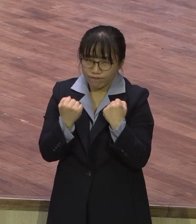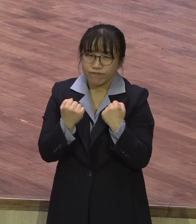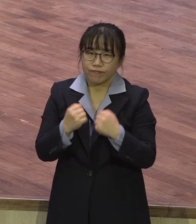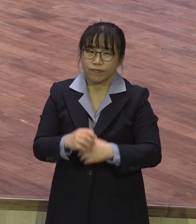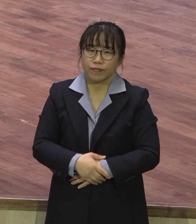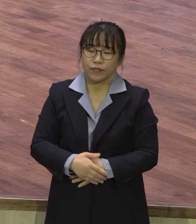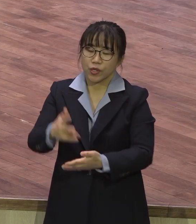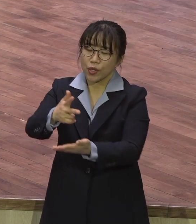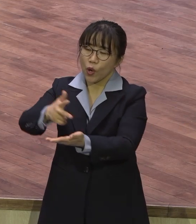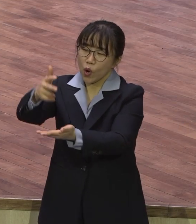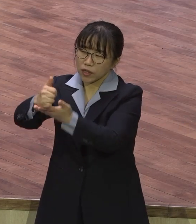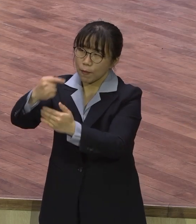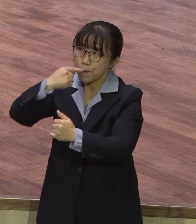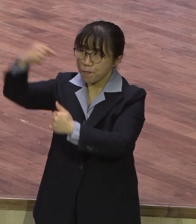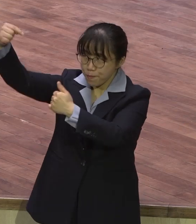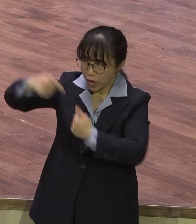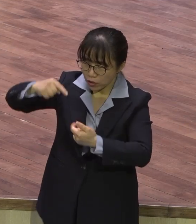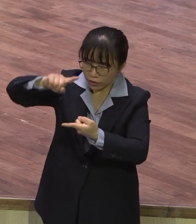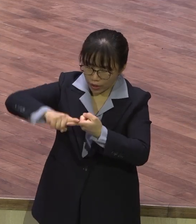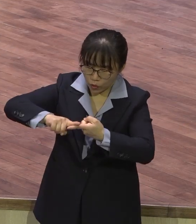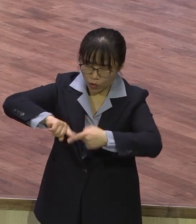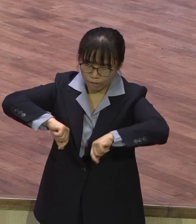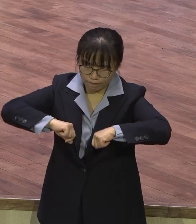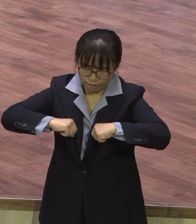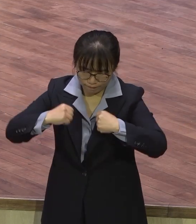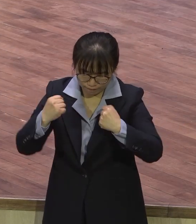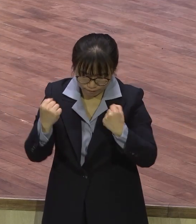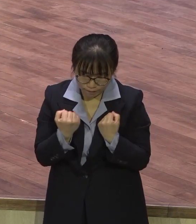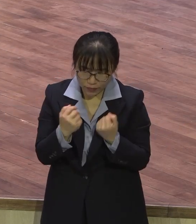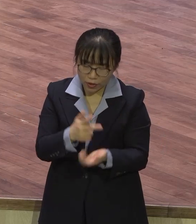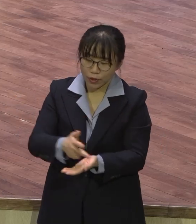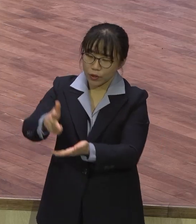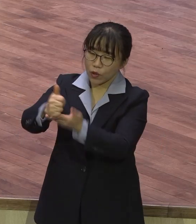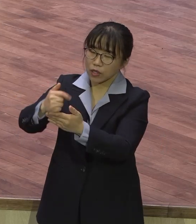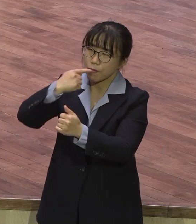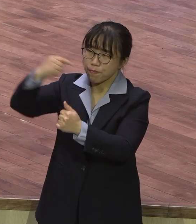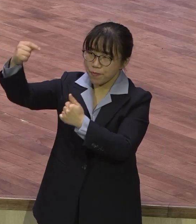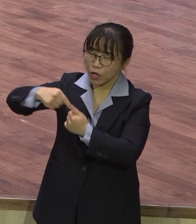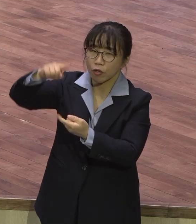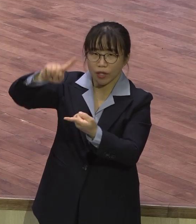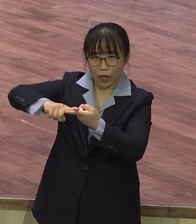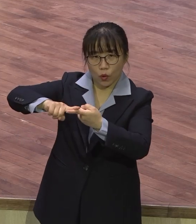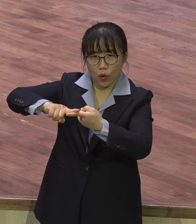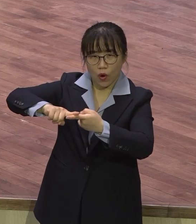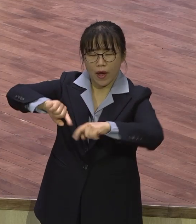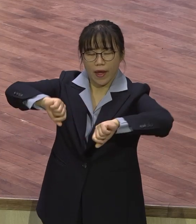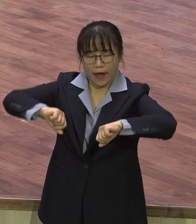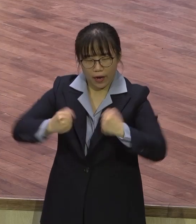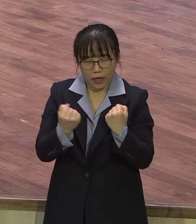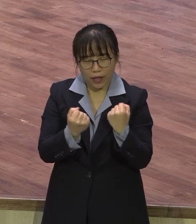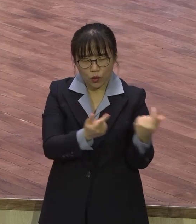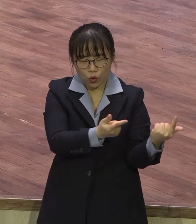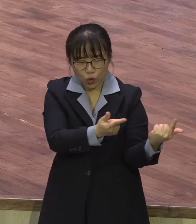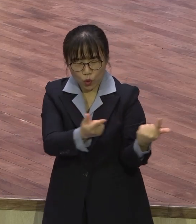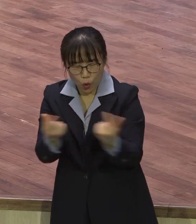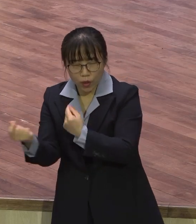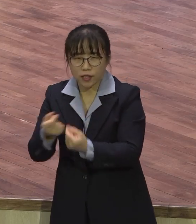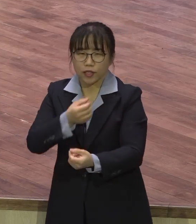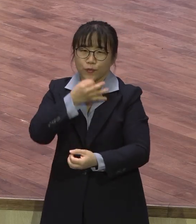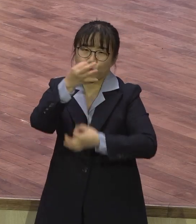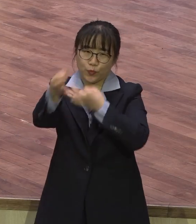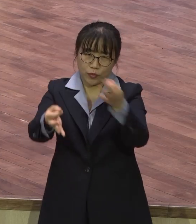여호와께서 명령하신 대로 우리가 다 행하리이다 합창을 했어요 우리가 다